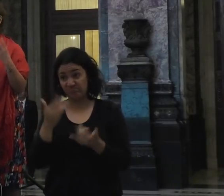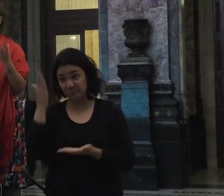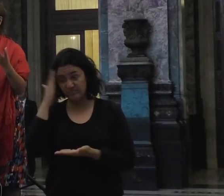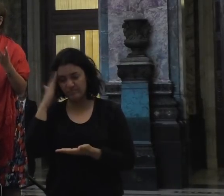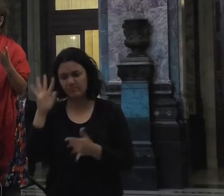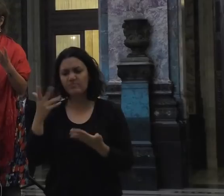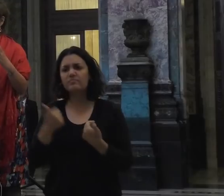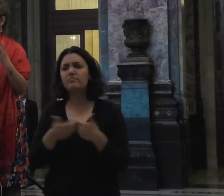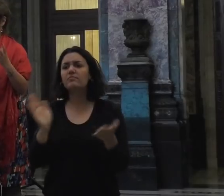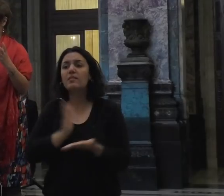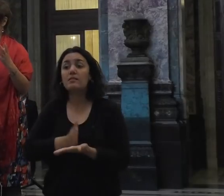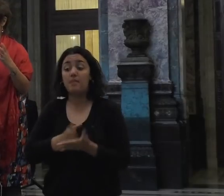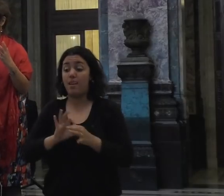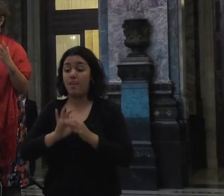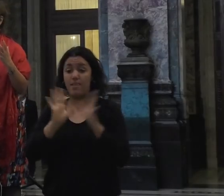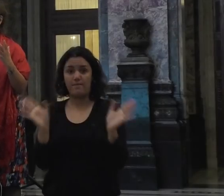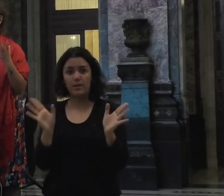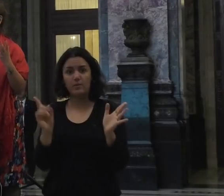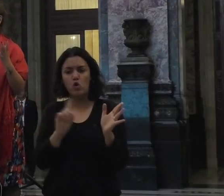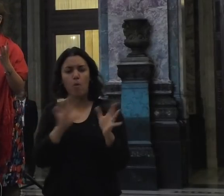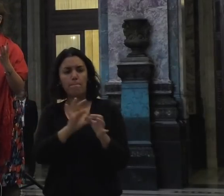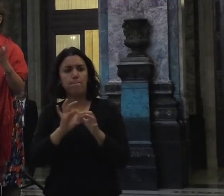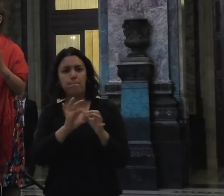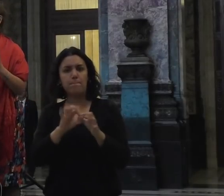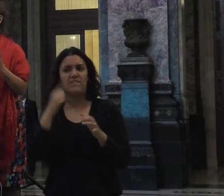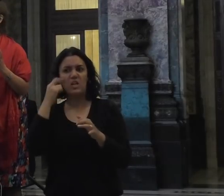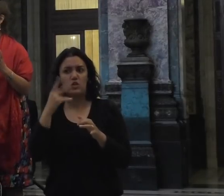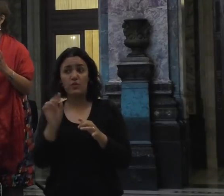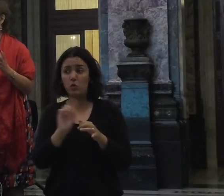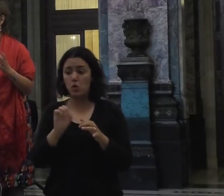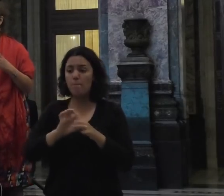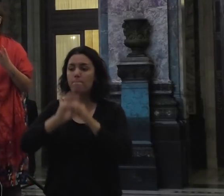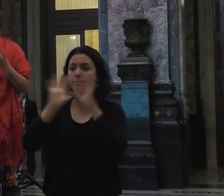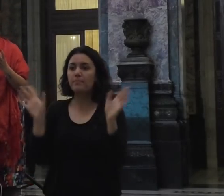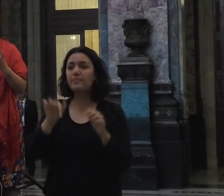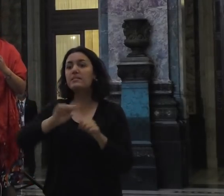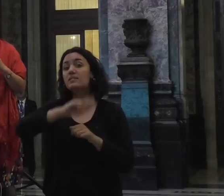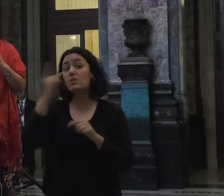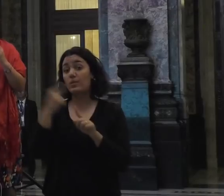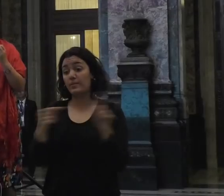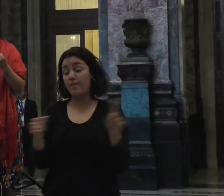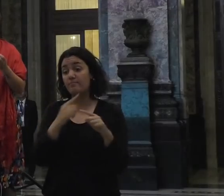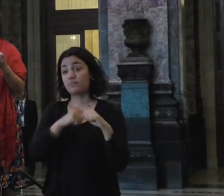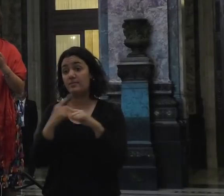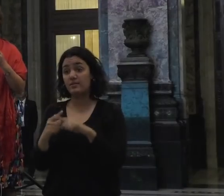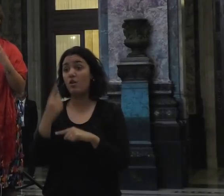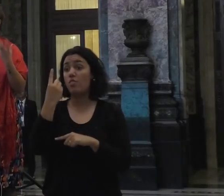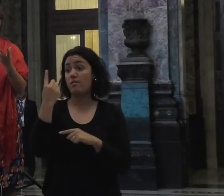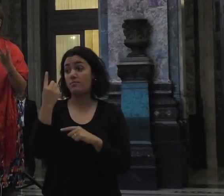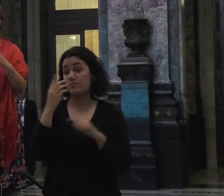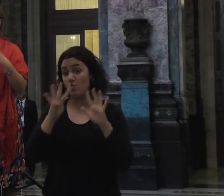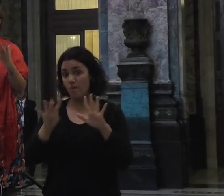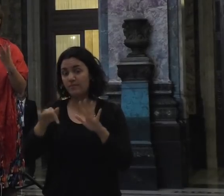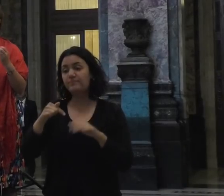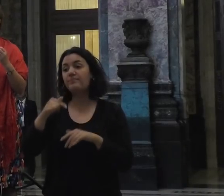disciplina autónoma, independientemente de la filosofía, en la segunda mitad del siglo XIX, en Alemania, con